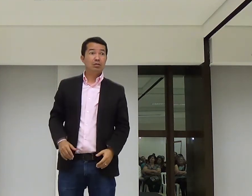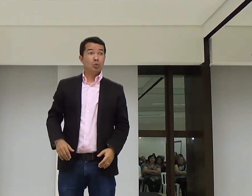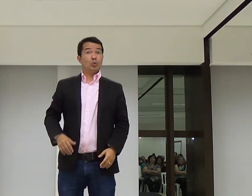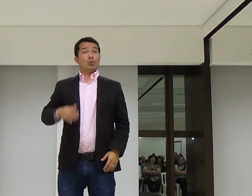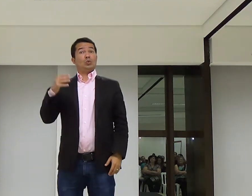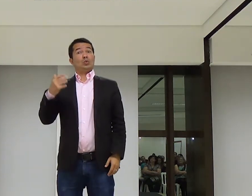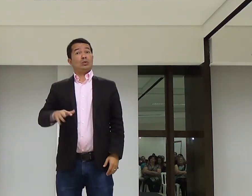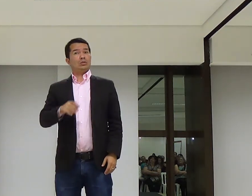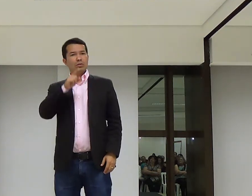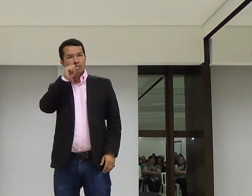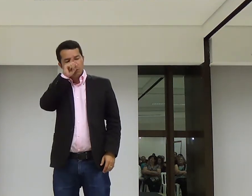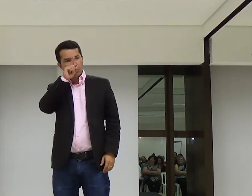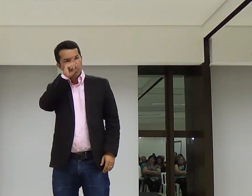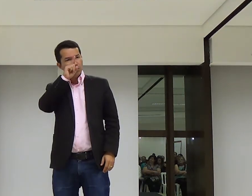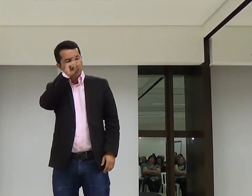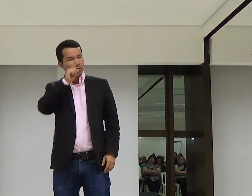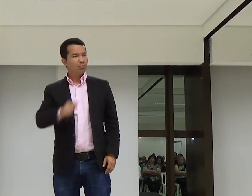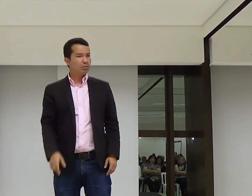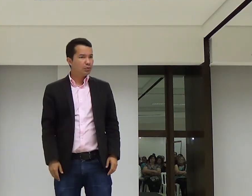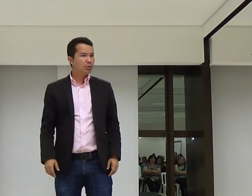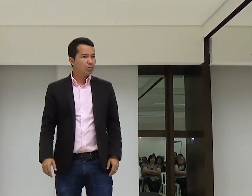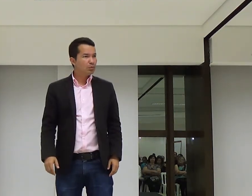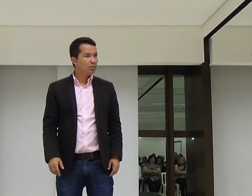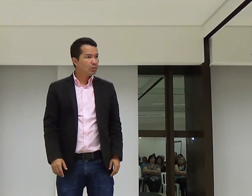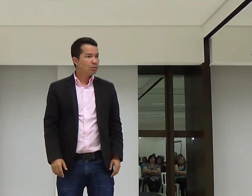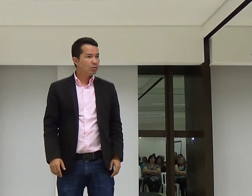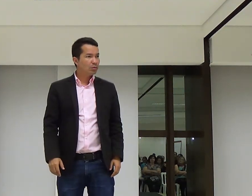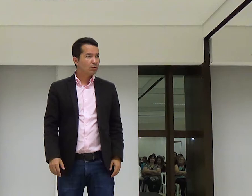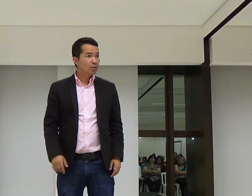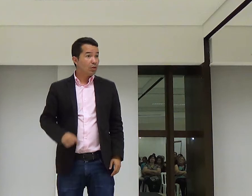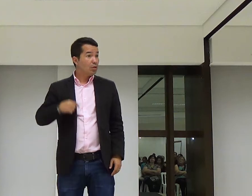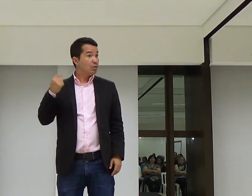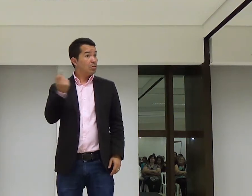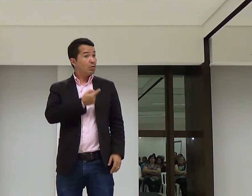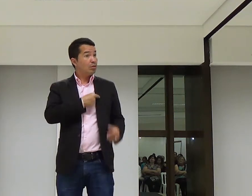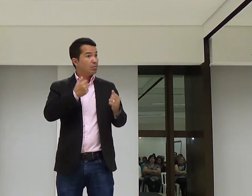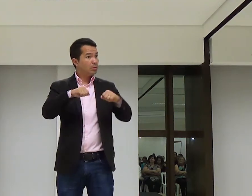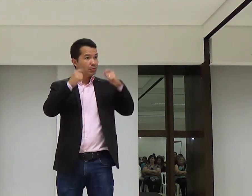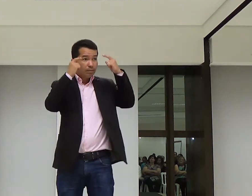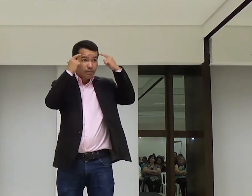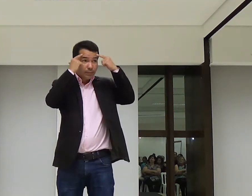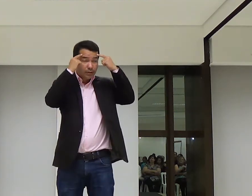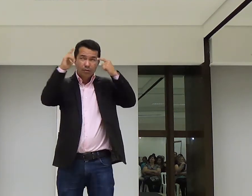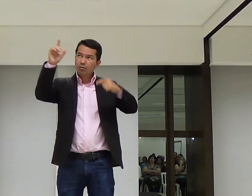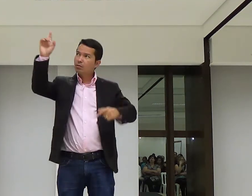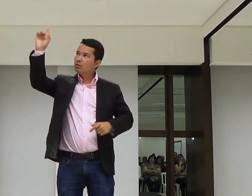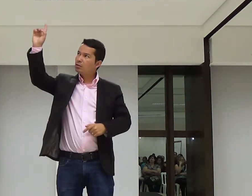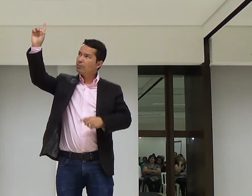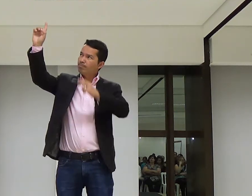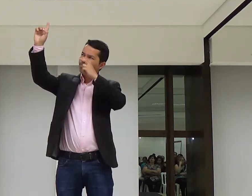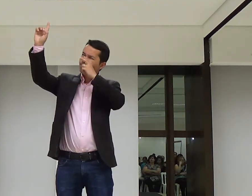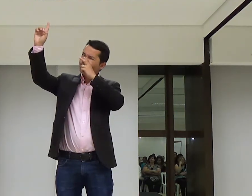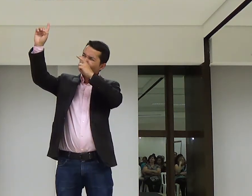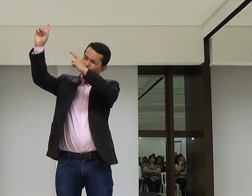aquilo. E aí, isso é perigoso. Nós precisamos pensar em